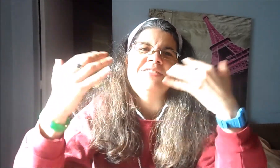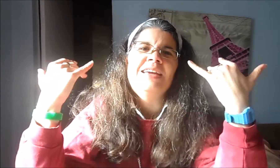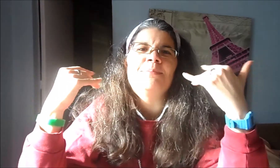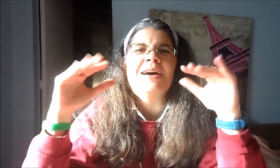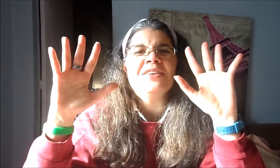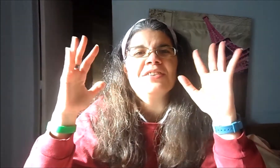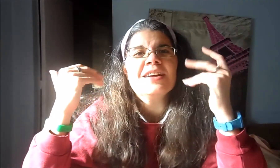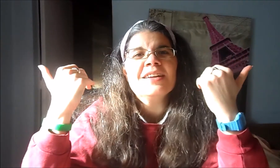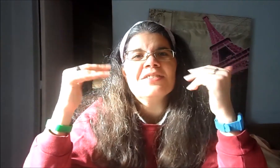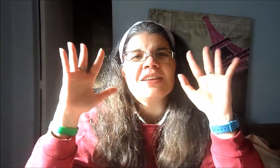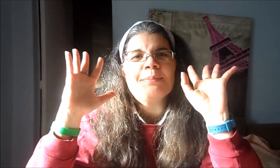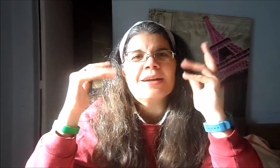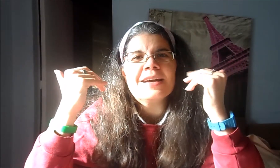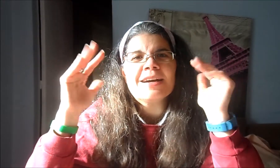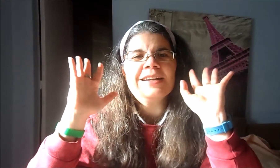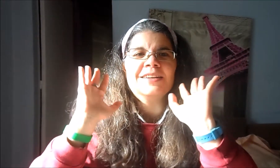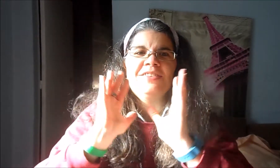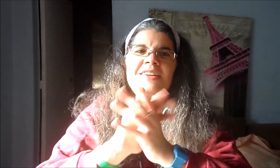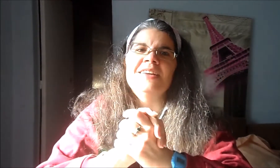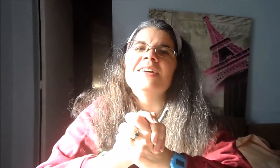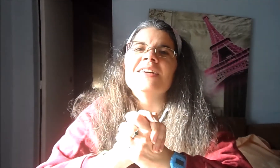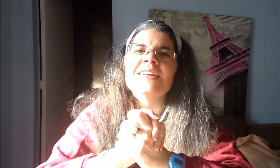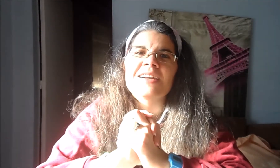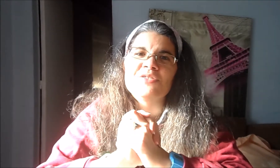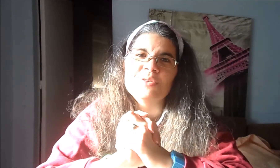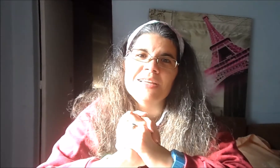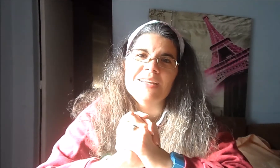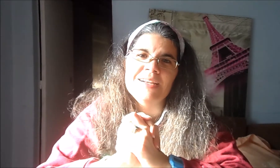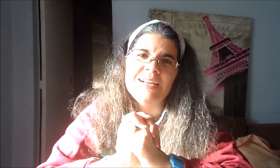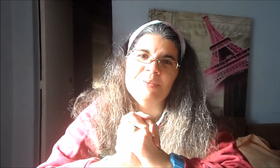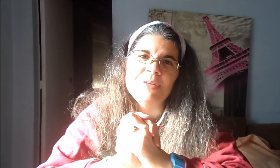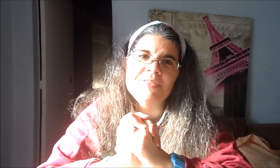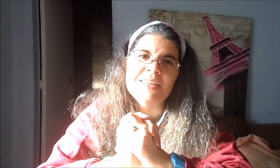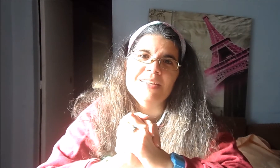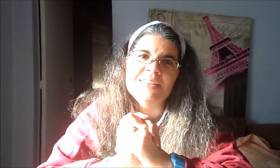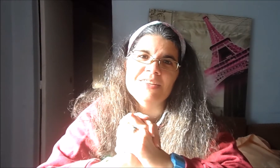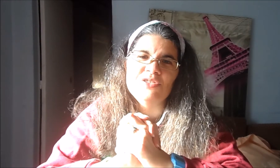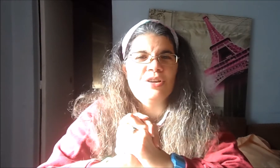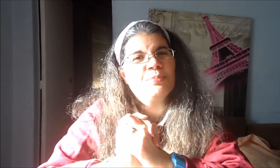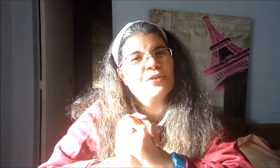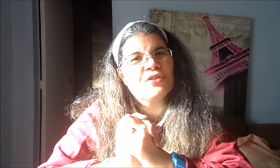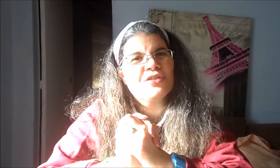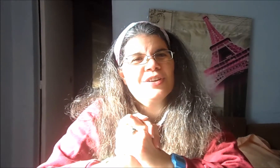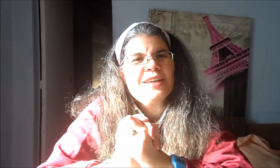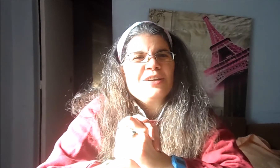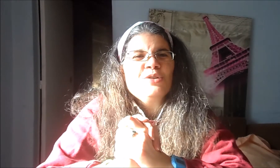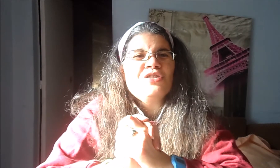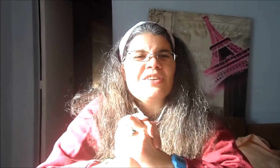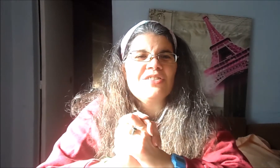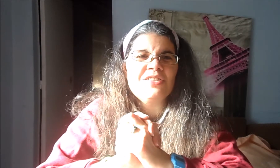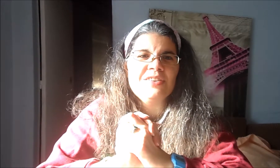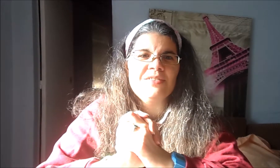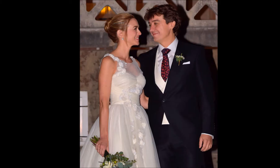Las que pasan esta pareja en la serie y resulta que realmente son esposos. ¡Qué cosas!